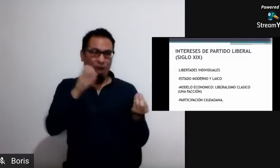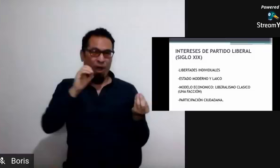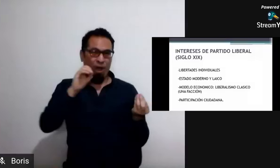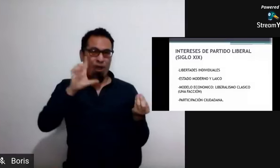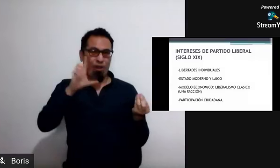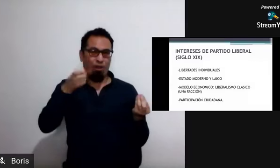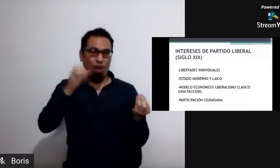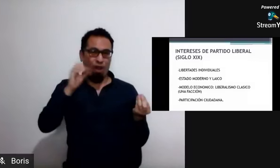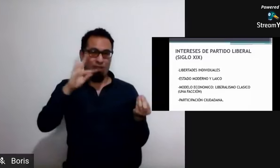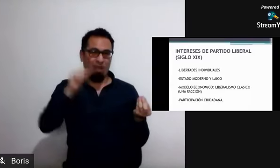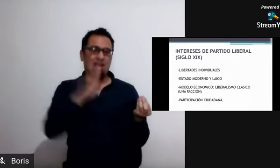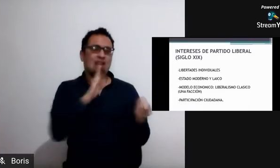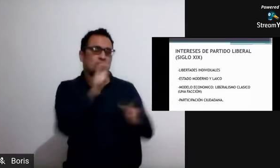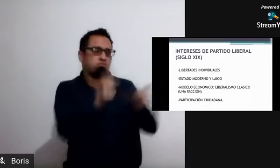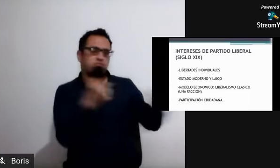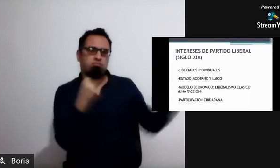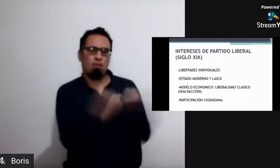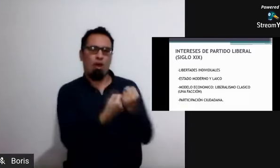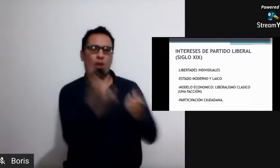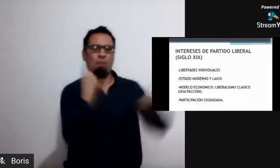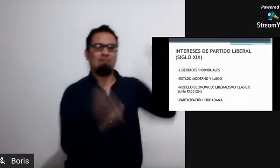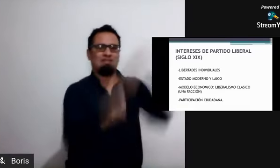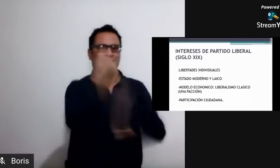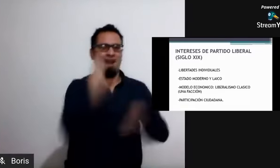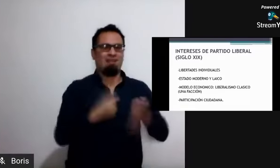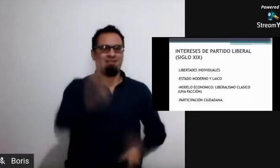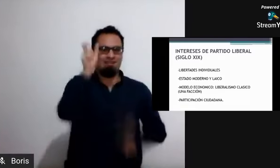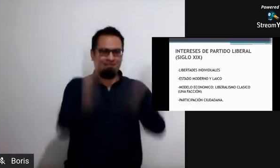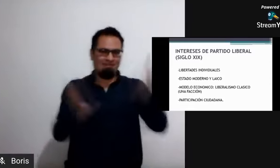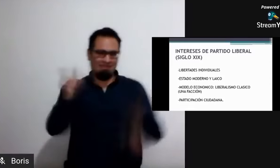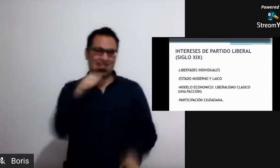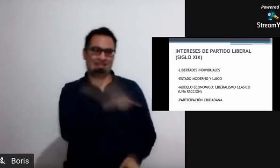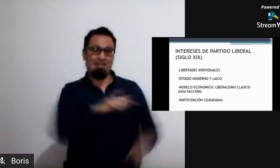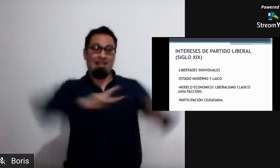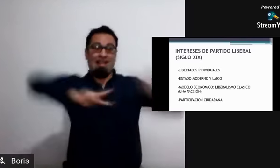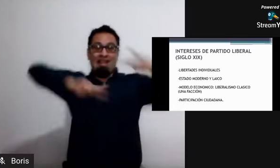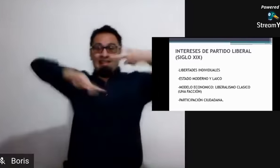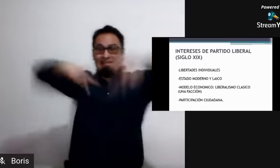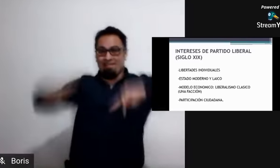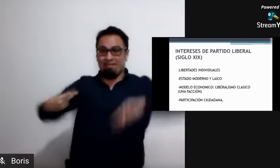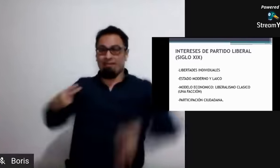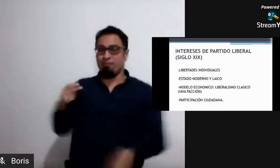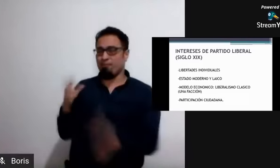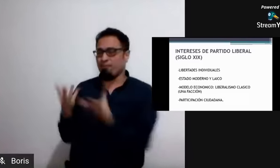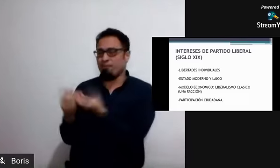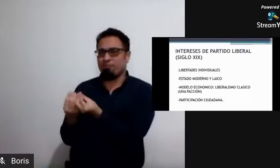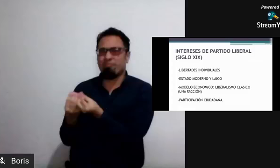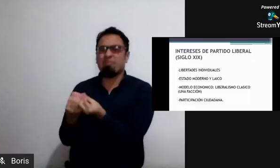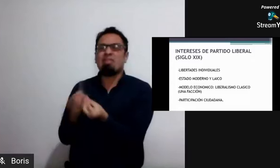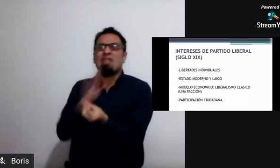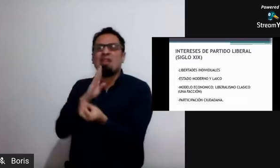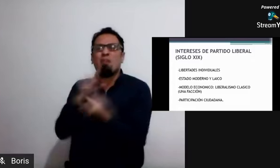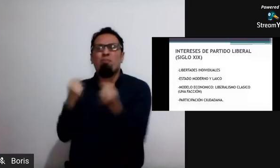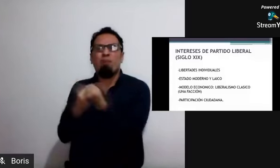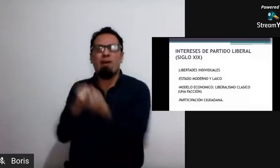Entonces es allí cuando surgen entonces los Gólgotas, quienes apoyan esos intercambios